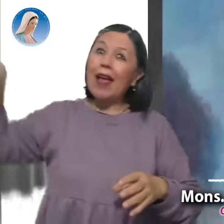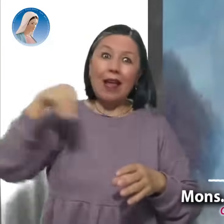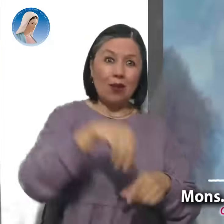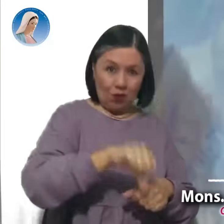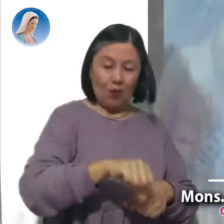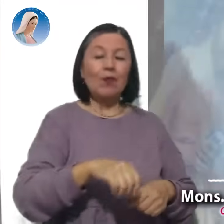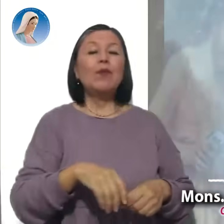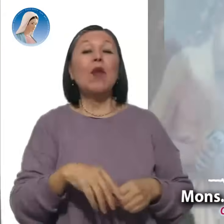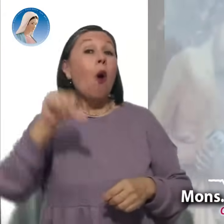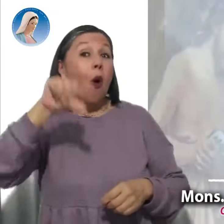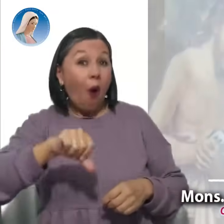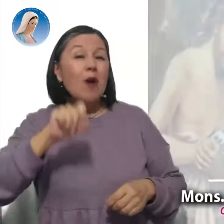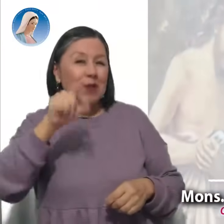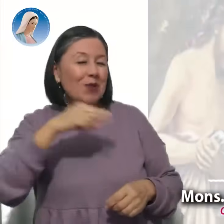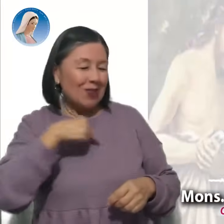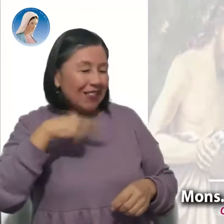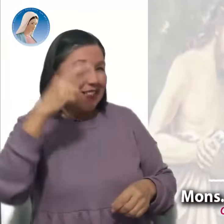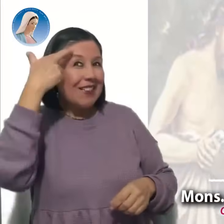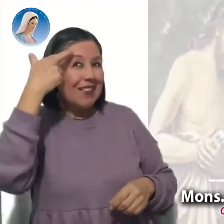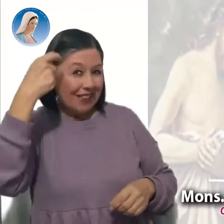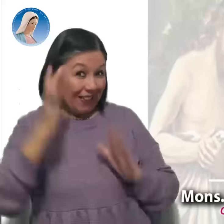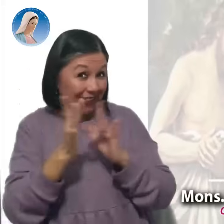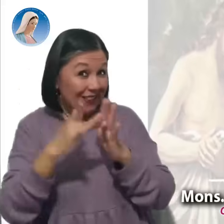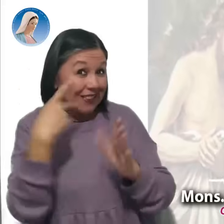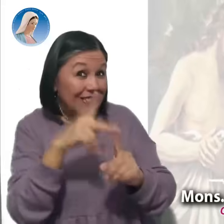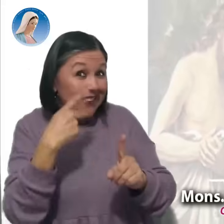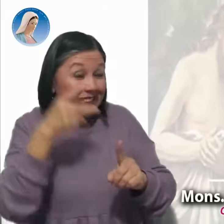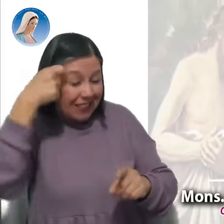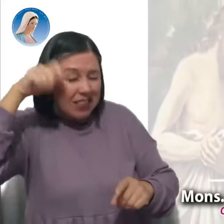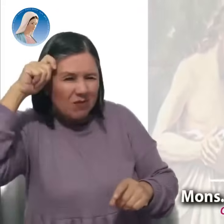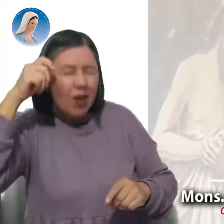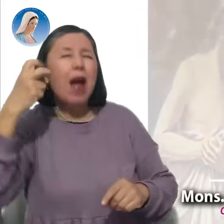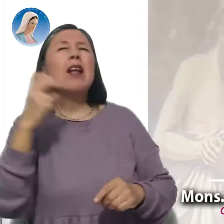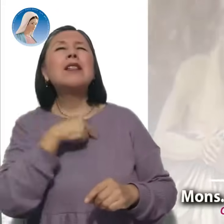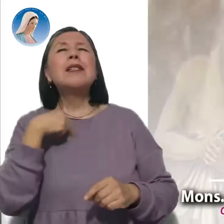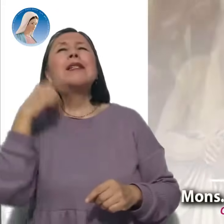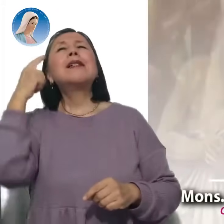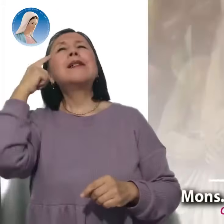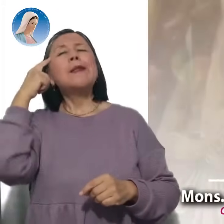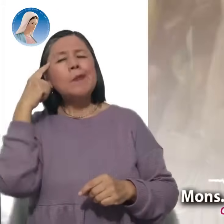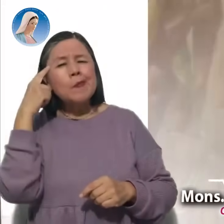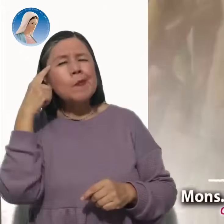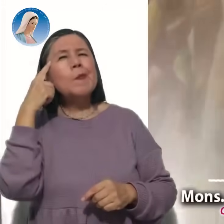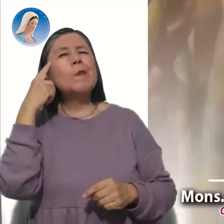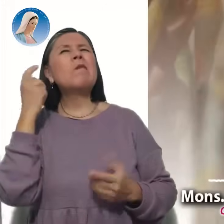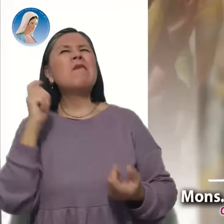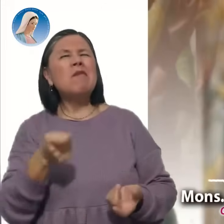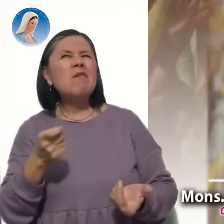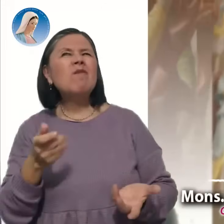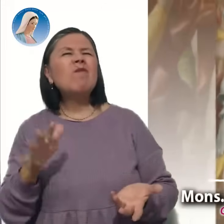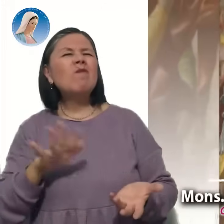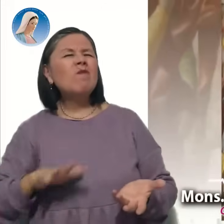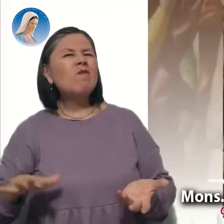Hoy, este recuerdo del bautismo de Jesús nos puede situar en la verdadera dimensión